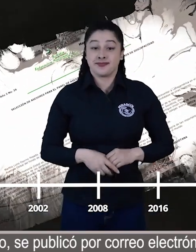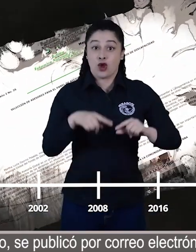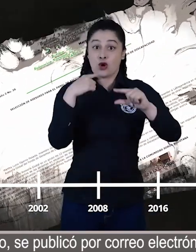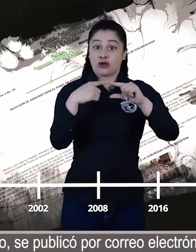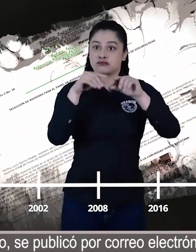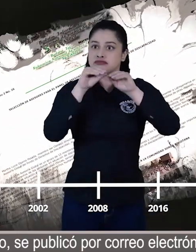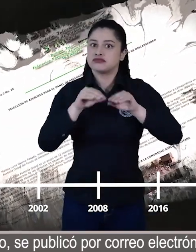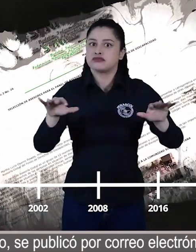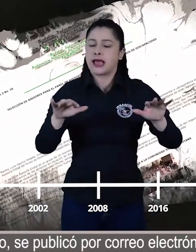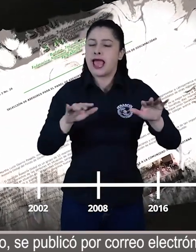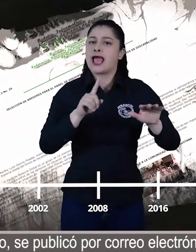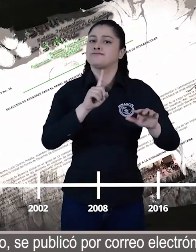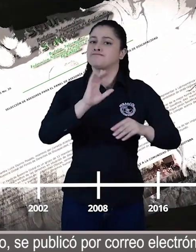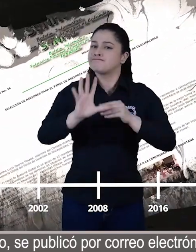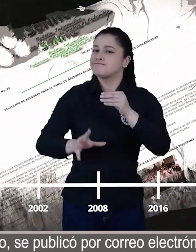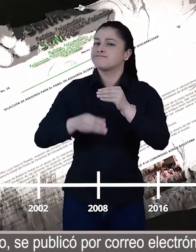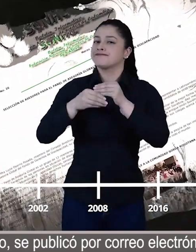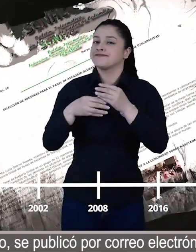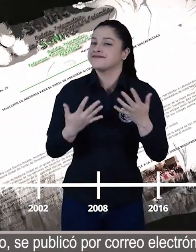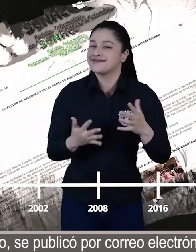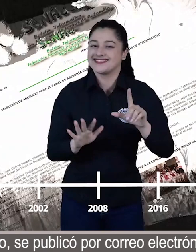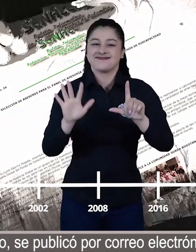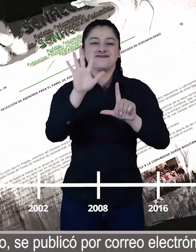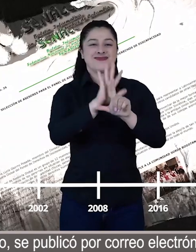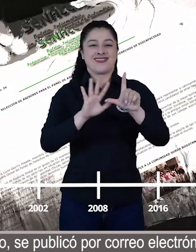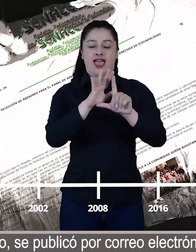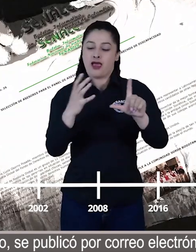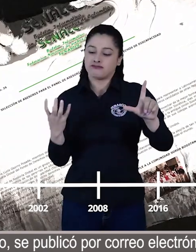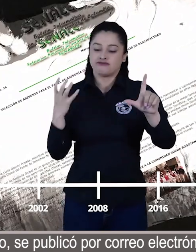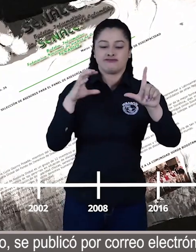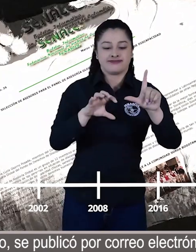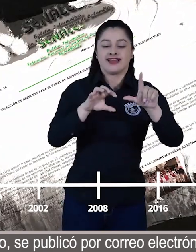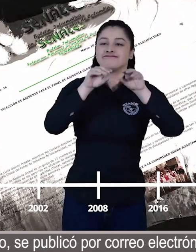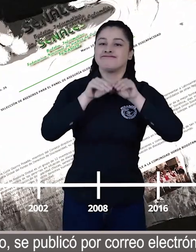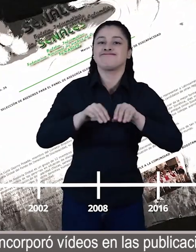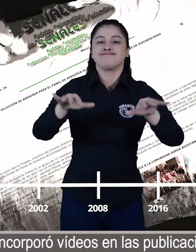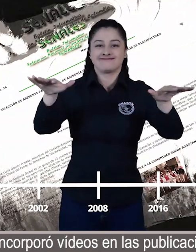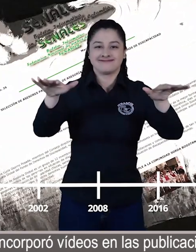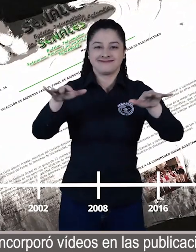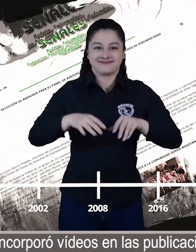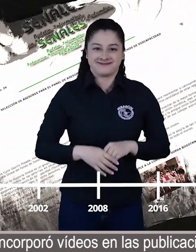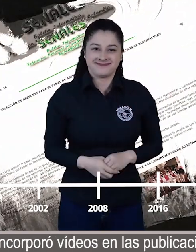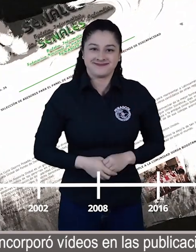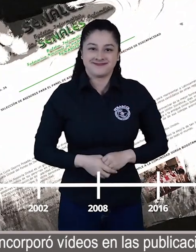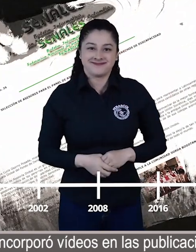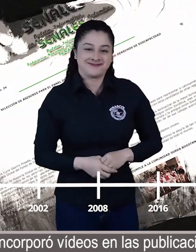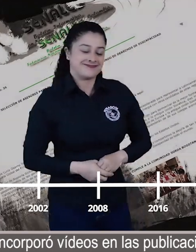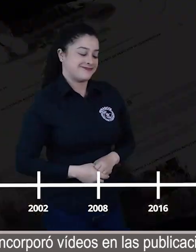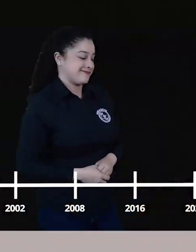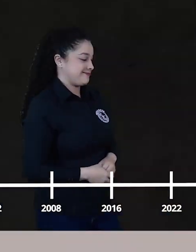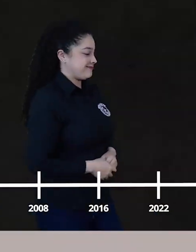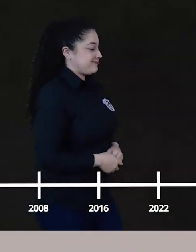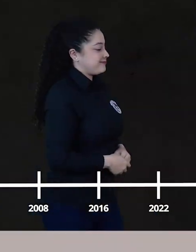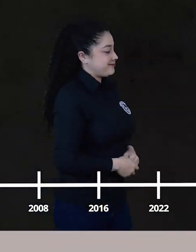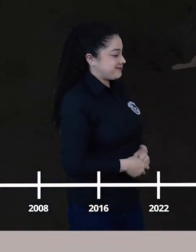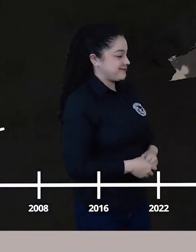Con el tiempo, se publicó por correo electrónico. Además, se le incorporó videos en las publicaciones.